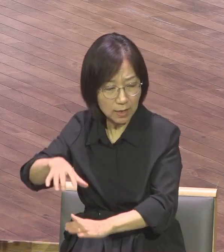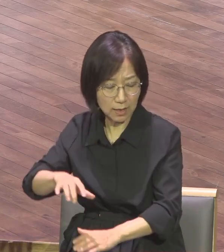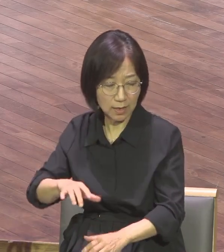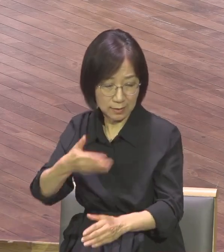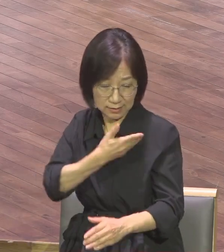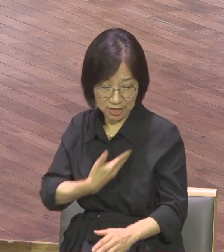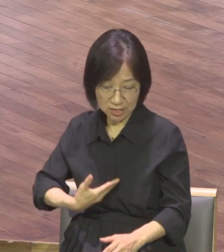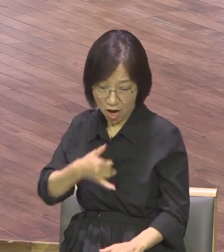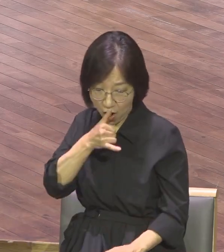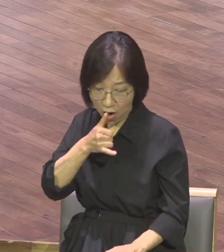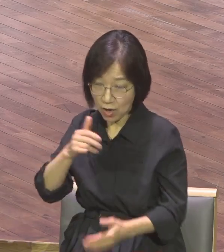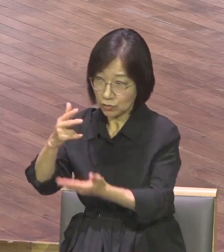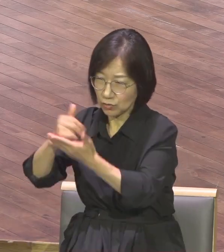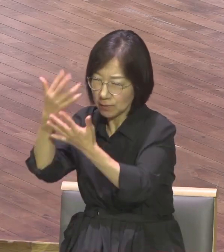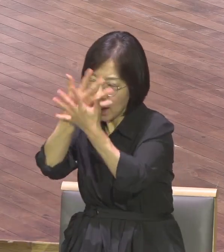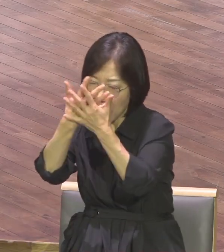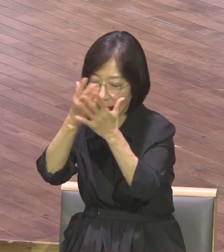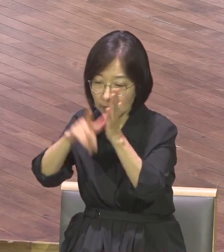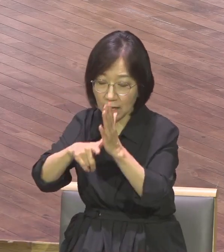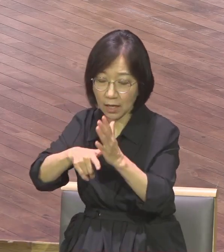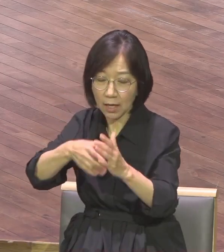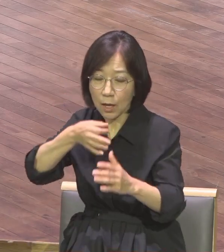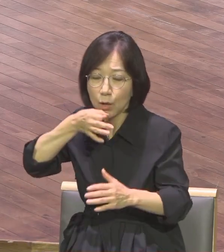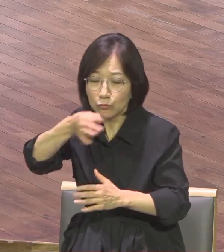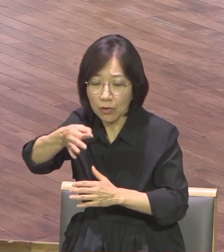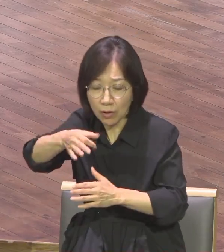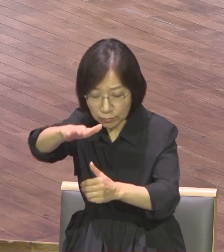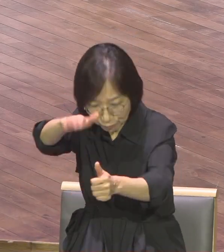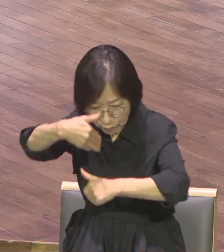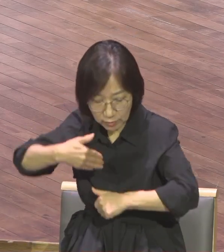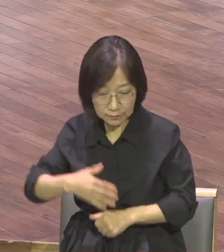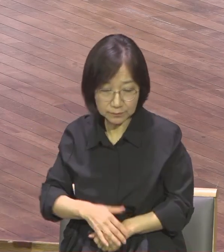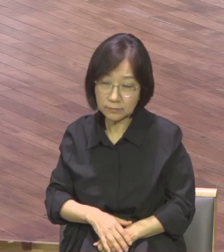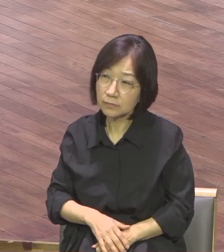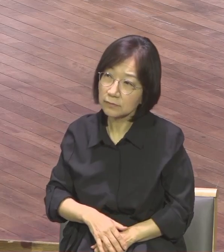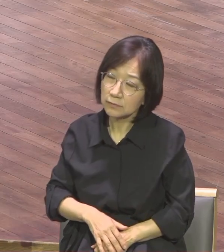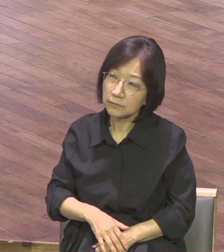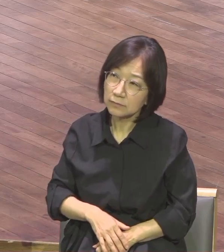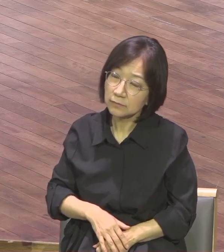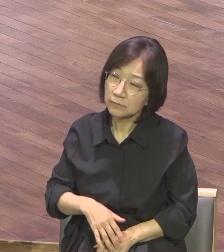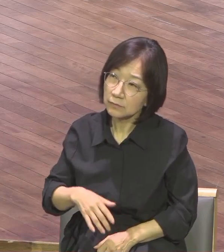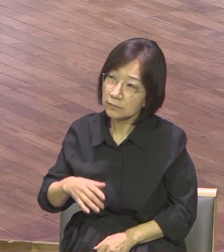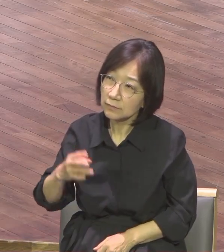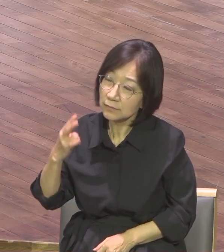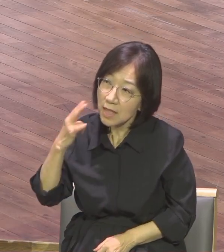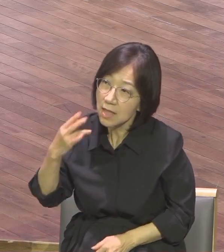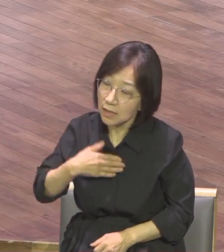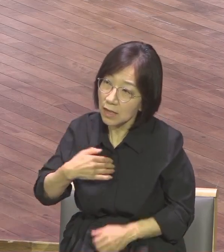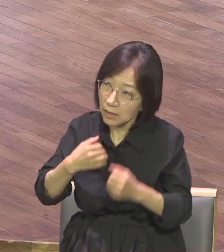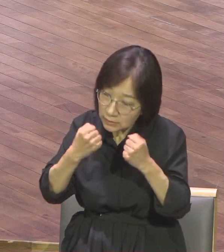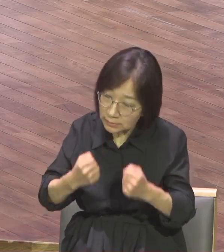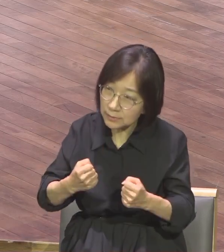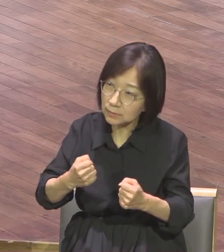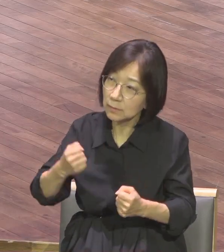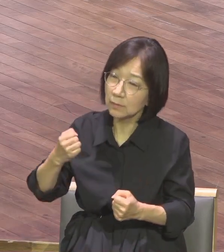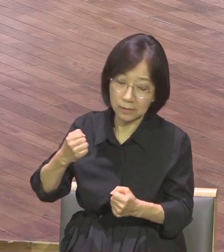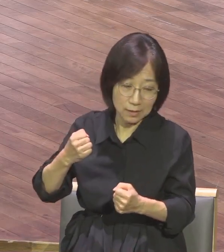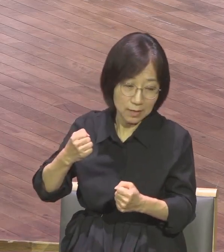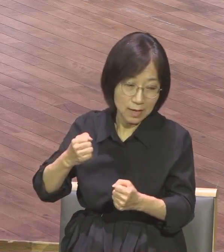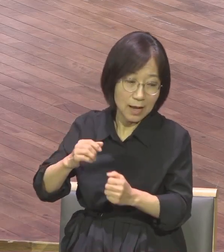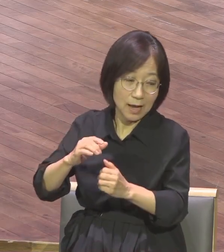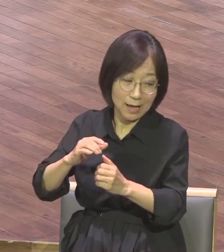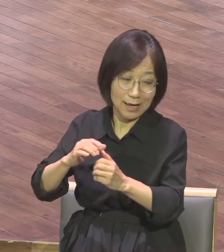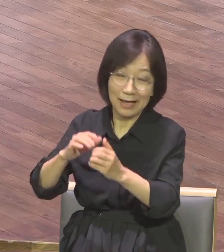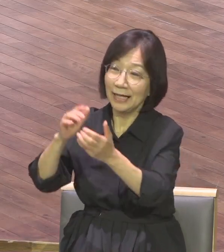주께서 환상 중에 불러 이르시되 아나니아야 하시거늘 대답하되 주여 내가 여기 있나이다 하니